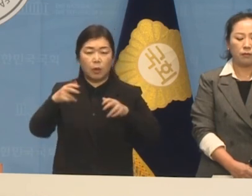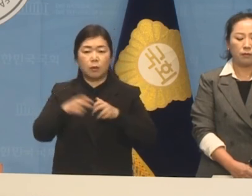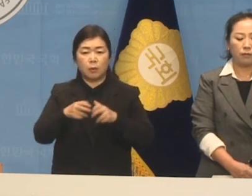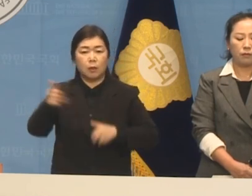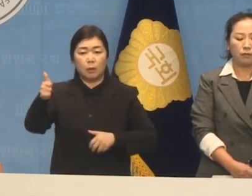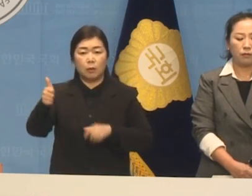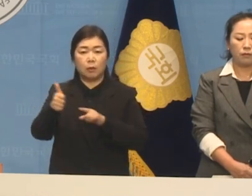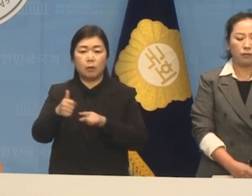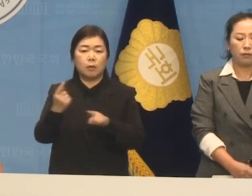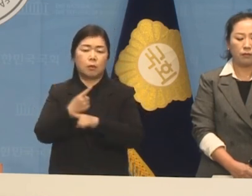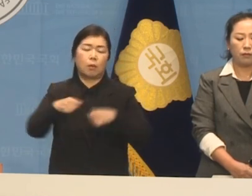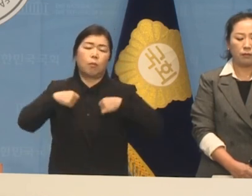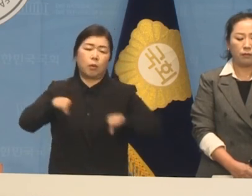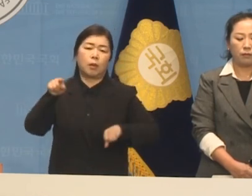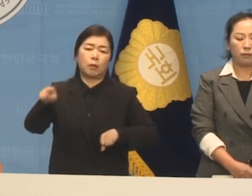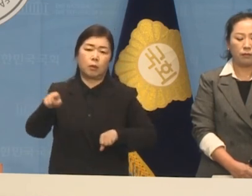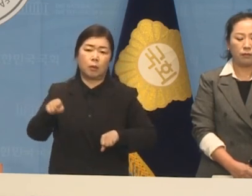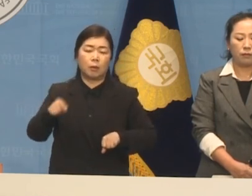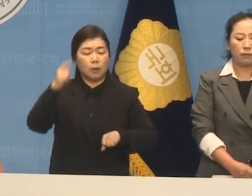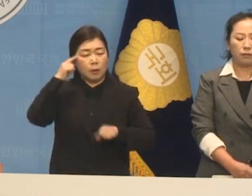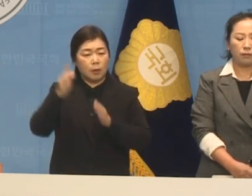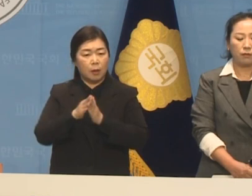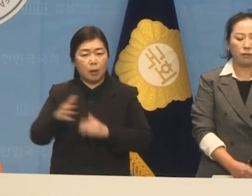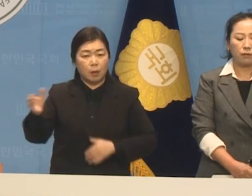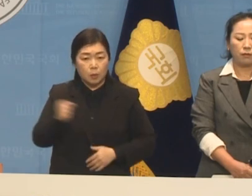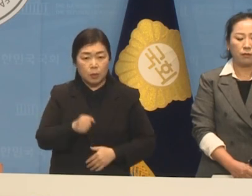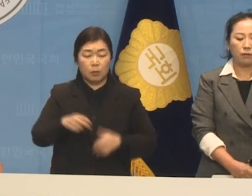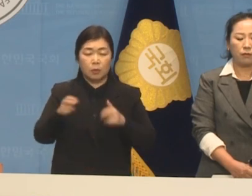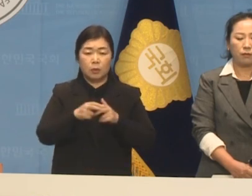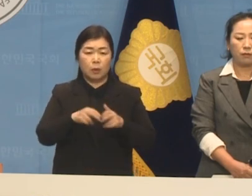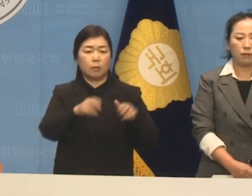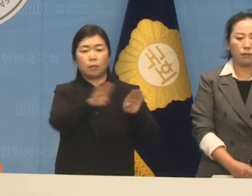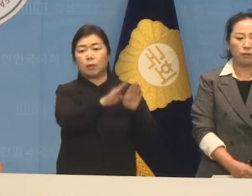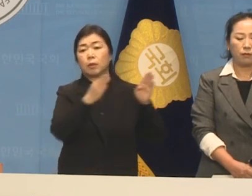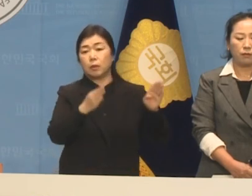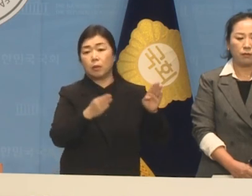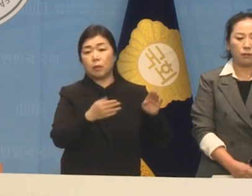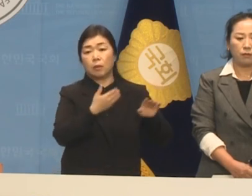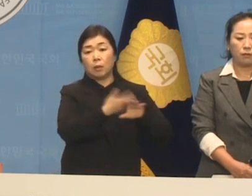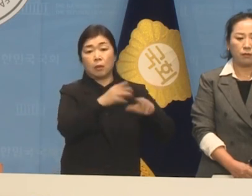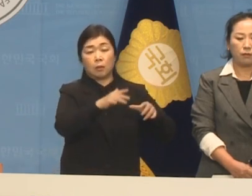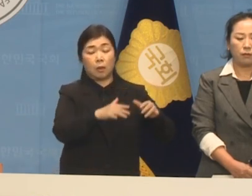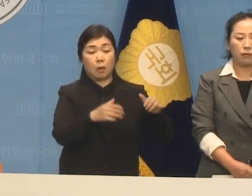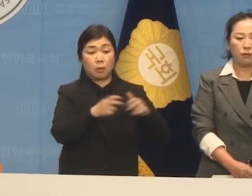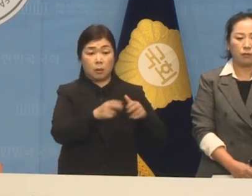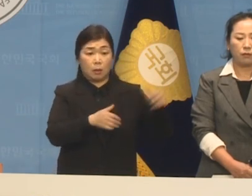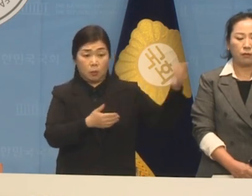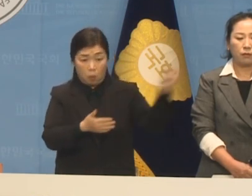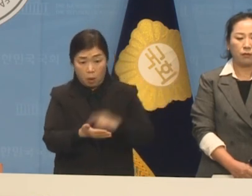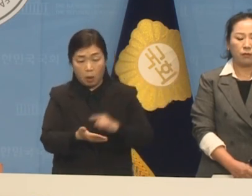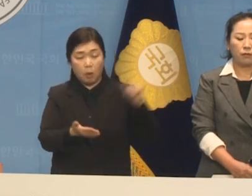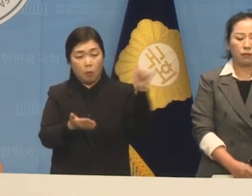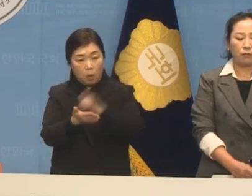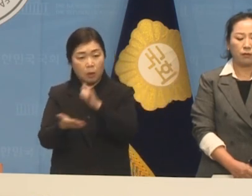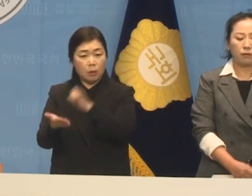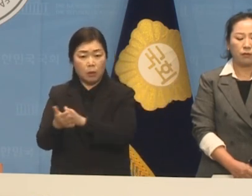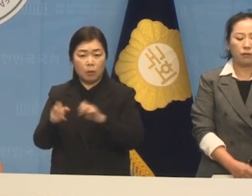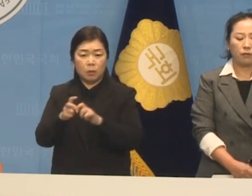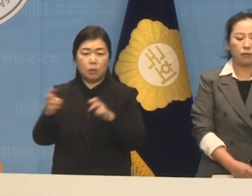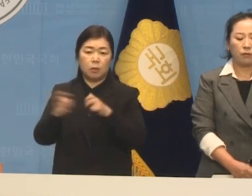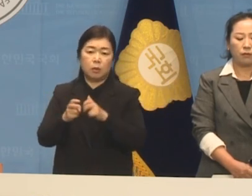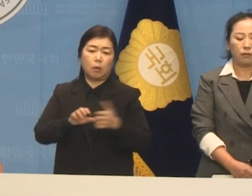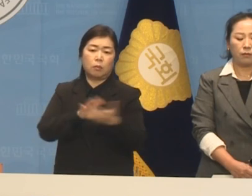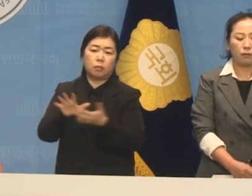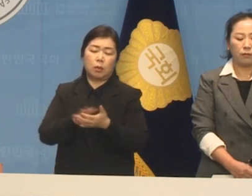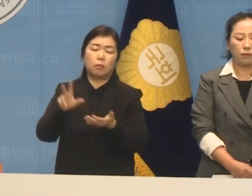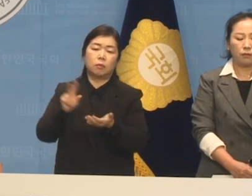의사들은 치료를 포기하는 것으로 간주하여 의료를 개방하여 해외 의사들을 도입하여 의료 혼란을 막아야